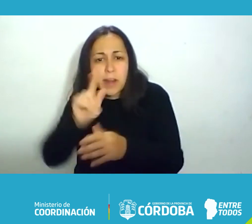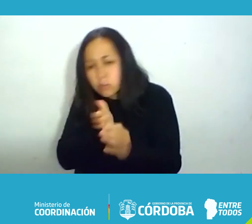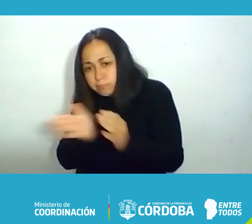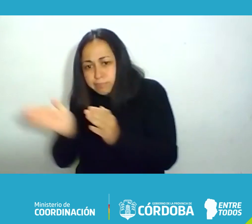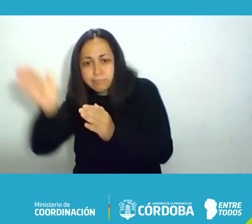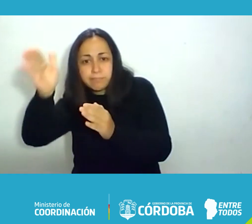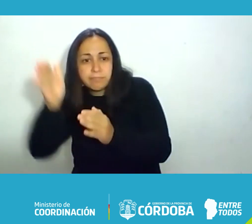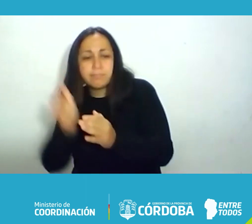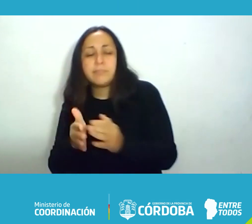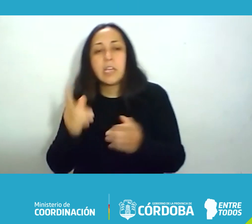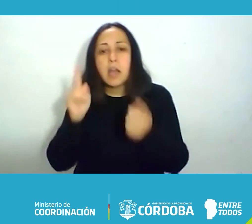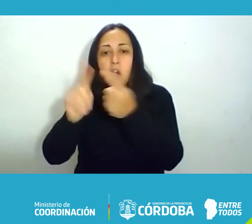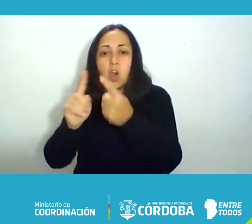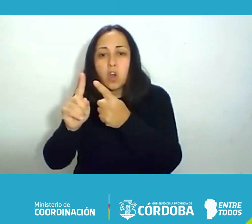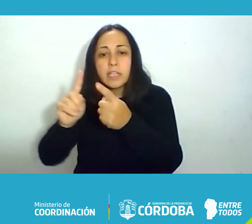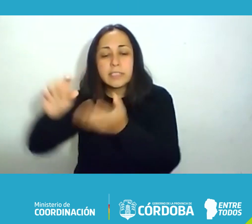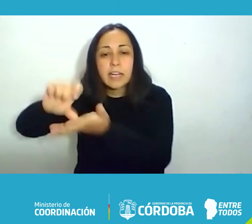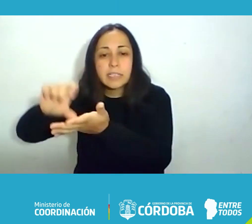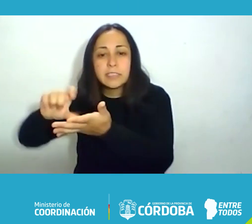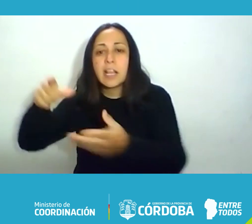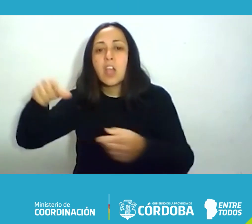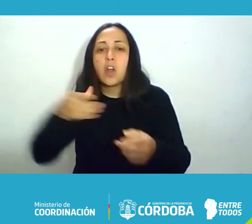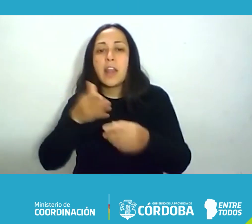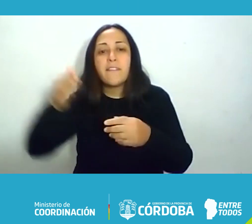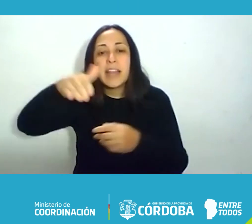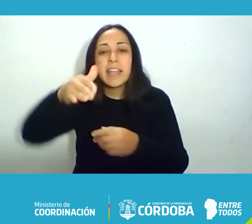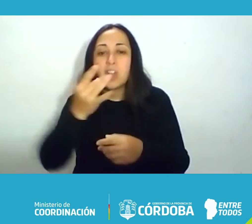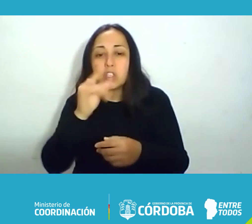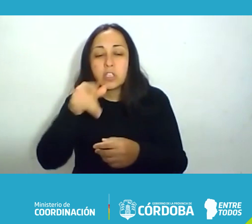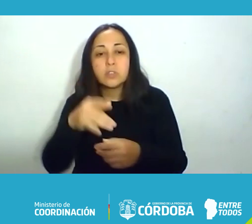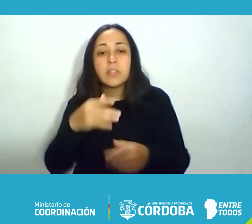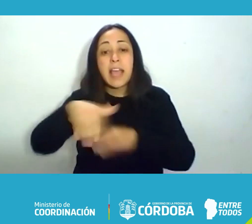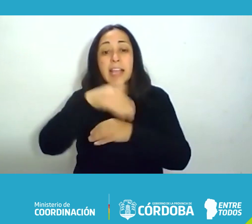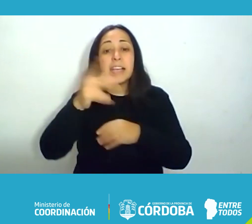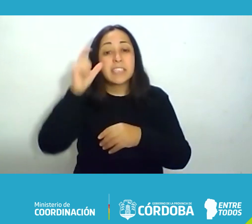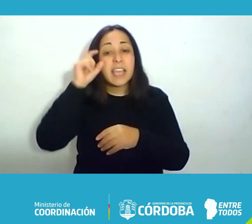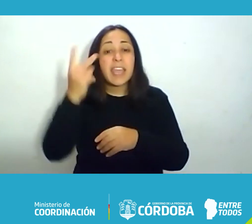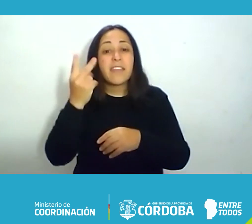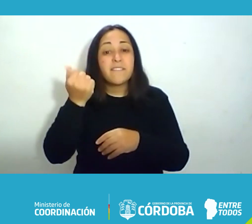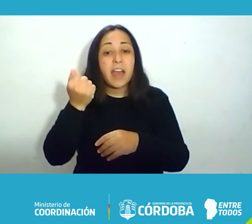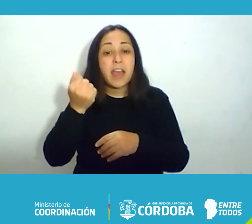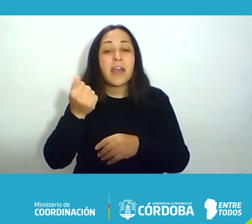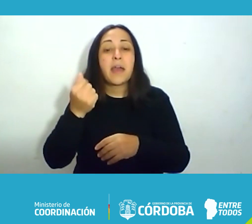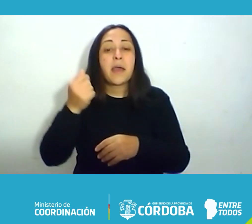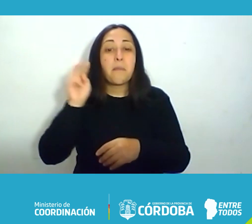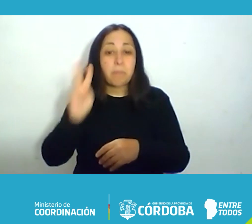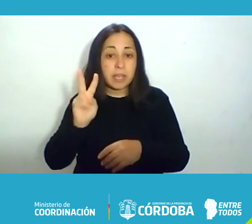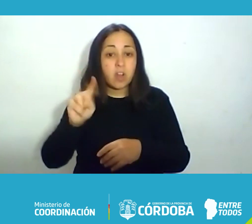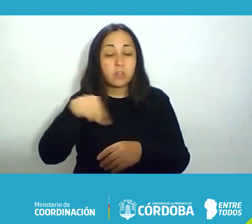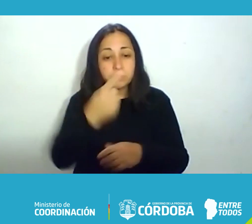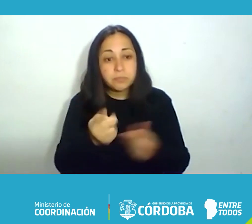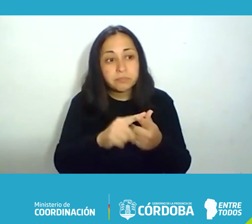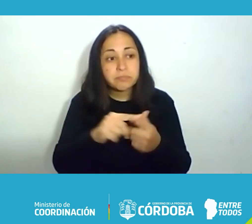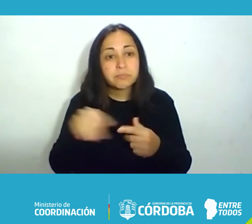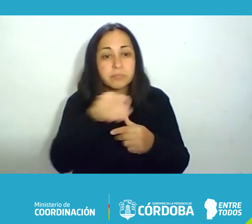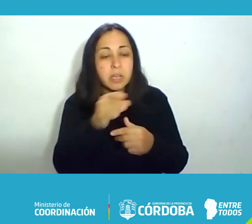Se incluyen 3 distribuidores para conectarse con la actual bajada de la variante Costa Azul, con la calle Eva Perón de comuna de San Roque y las colectoras de paralelas a la traza. En el